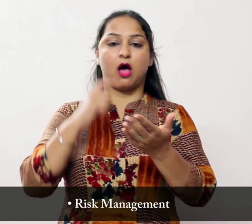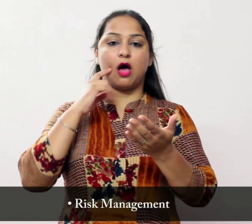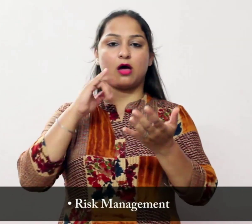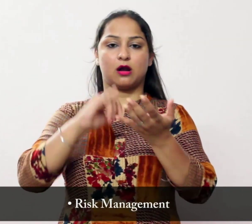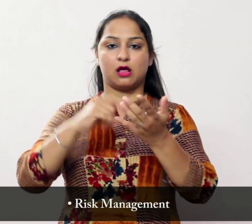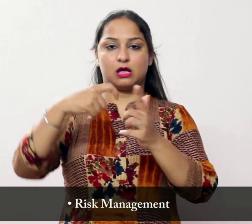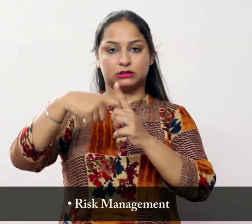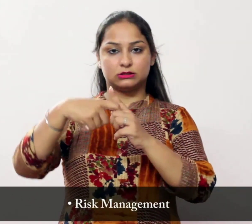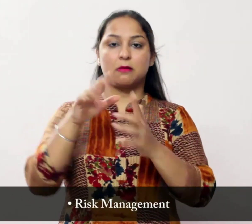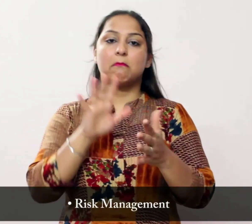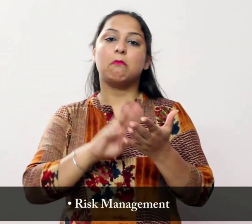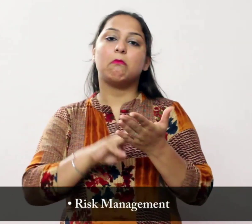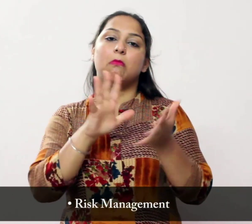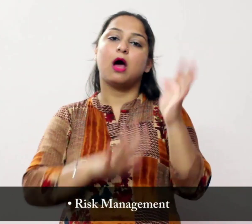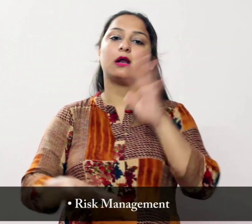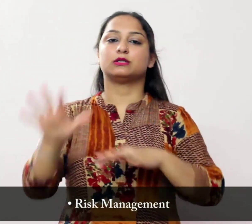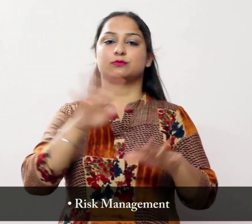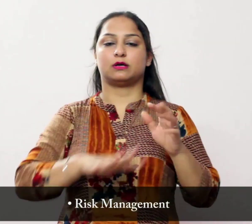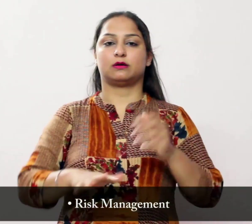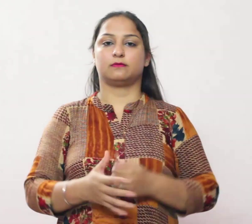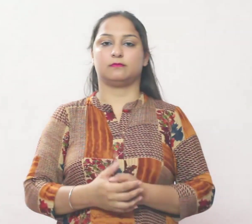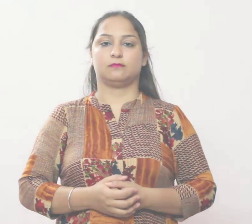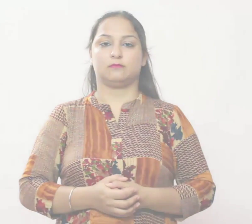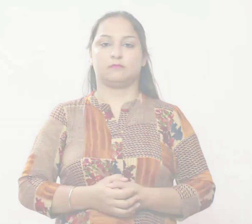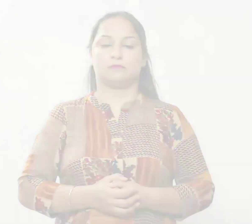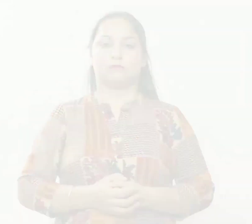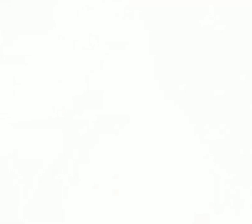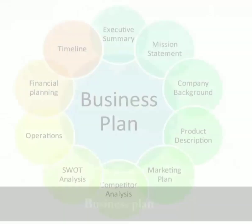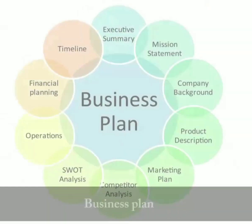जोखिम प्रबंधन। व्यापार की योजना।